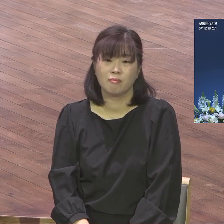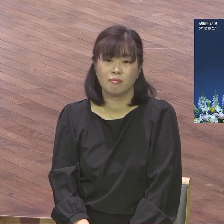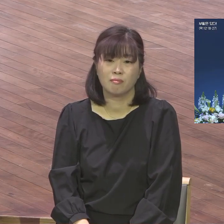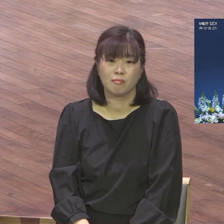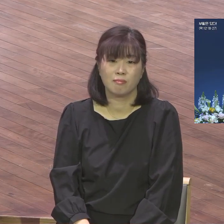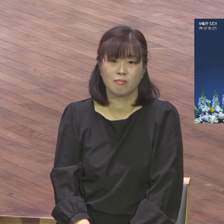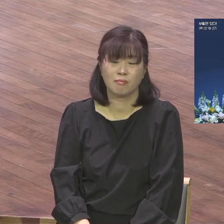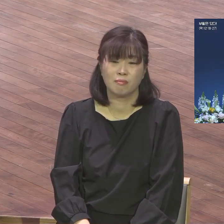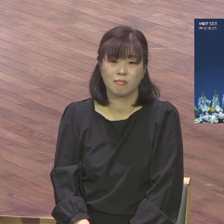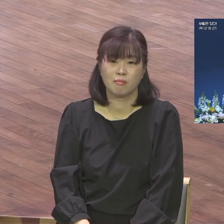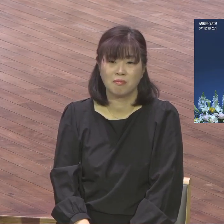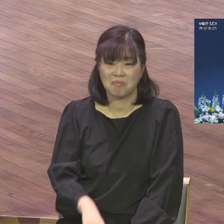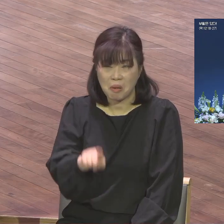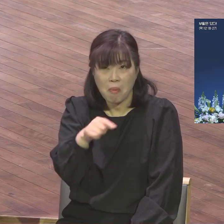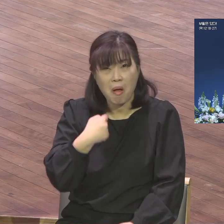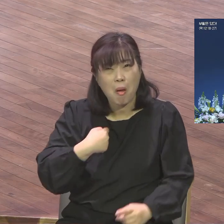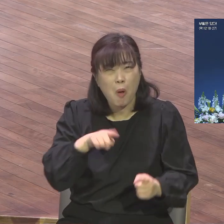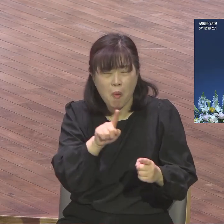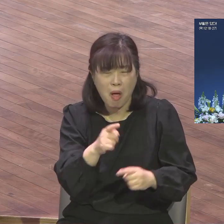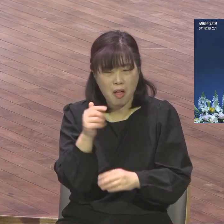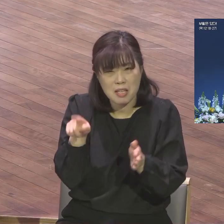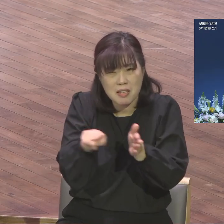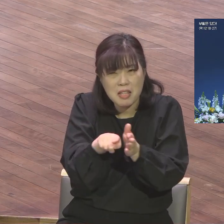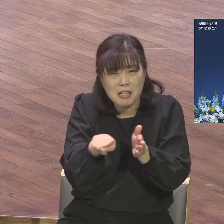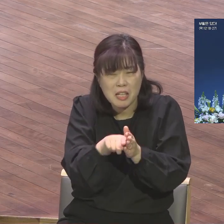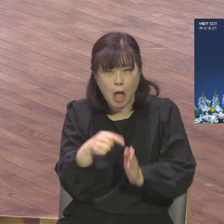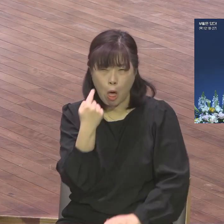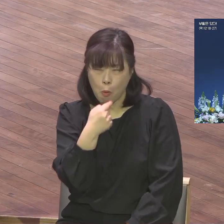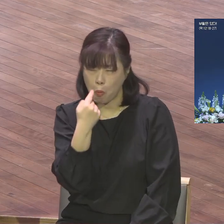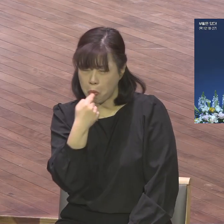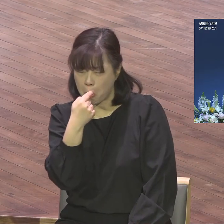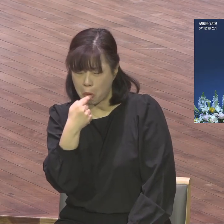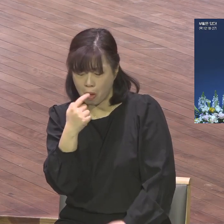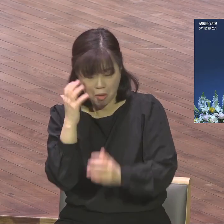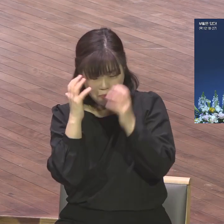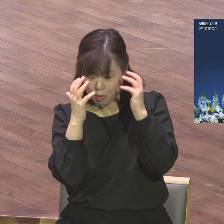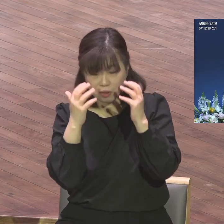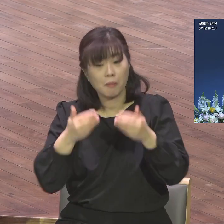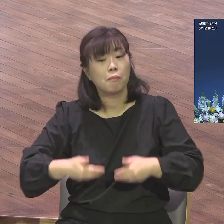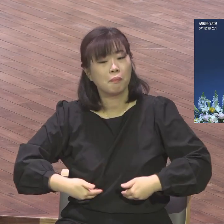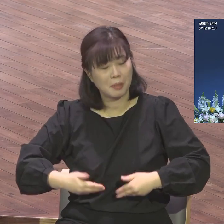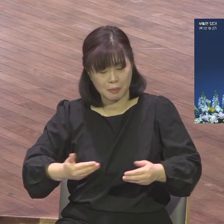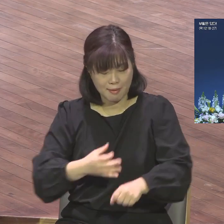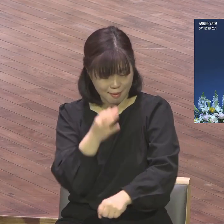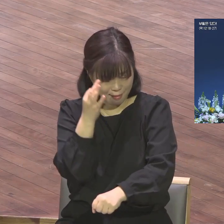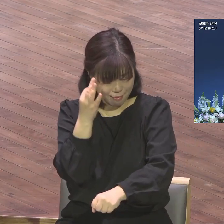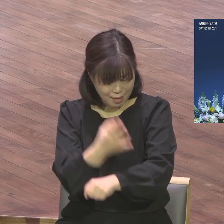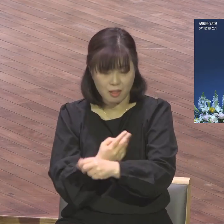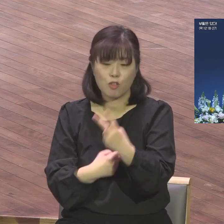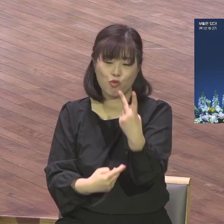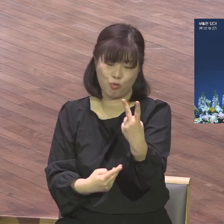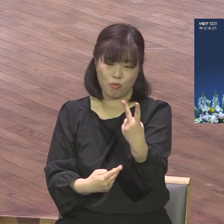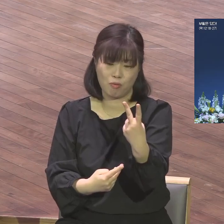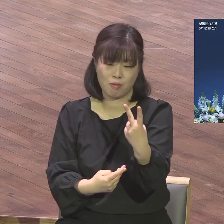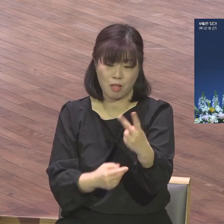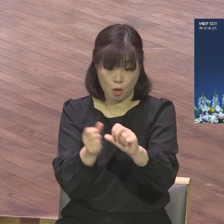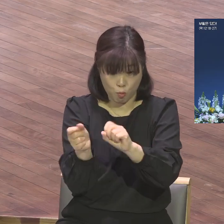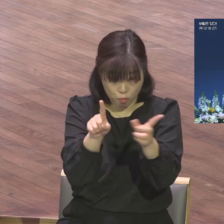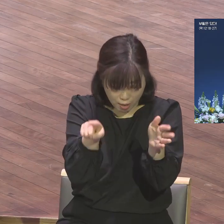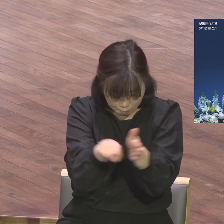무슨 신앙생활을 그렇게 복잡하게 합니까? 오늘 본문 말씀은요, 사두개인들이 예수님께